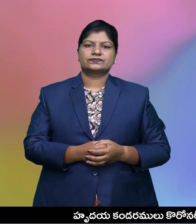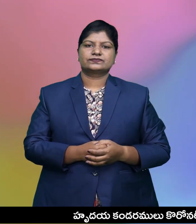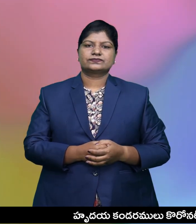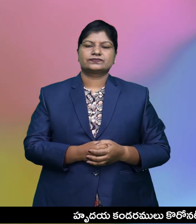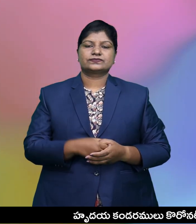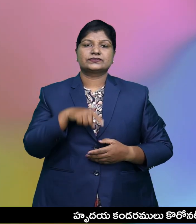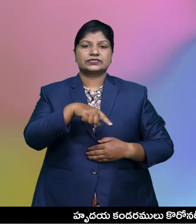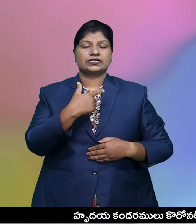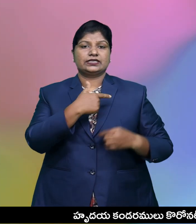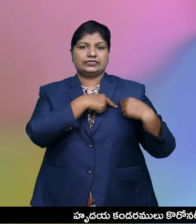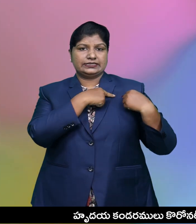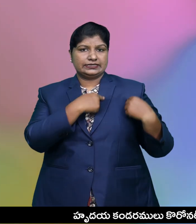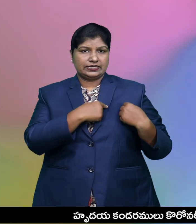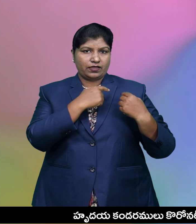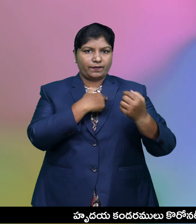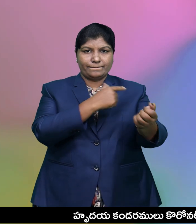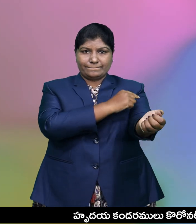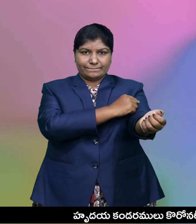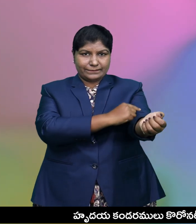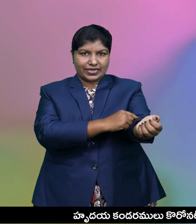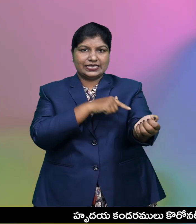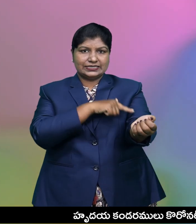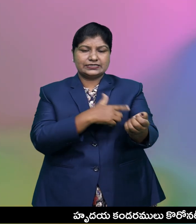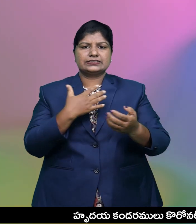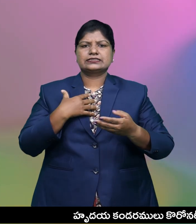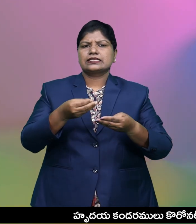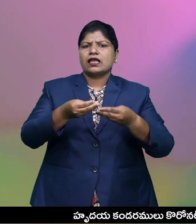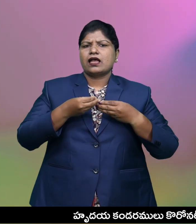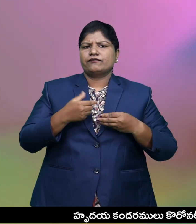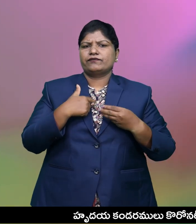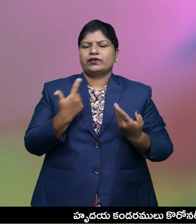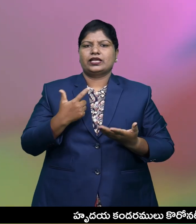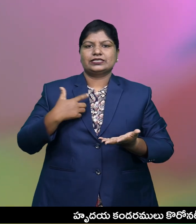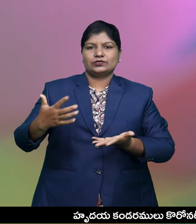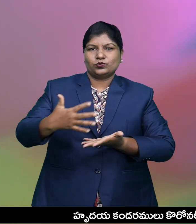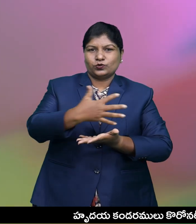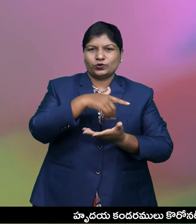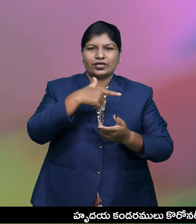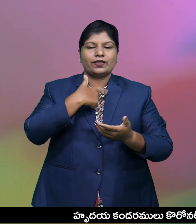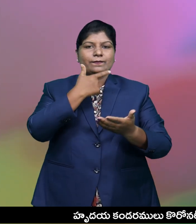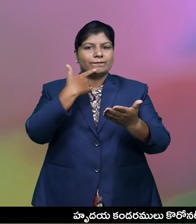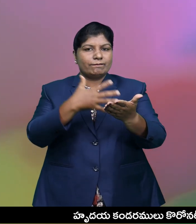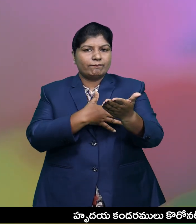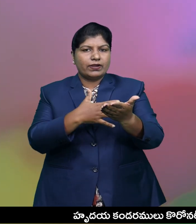హృదయ కండరములు కొరోనరీ ధమనుల నుండి ఆక్సిజనేటెడ్ రక్తాన్ని పొందుతాయి.